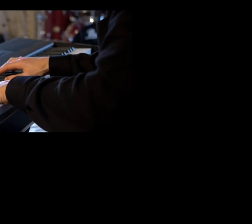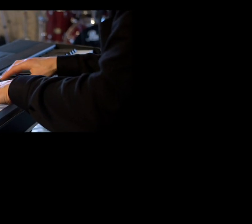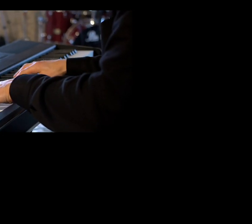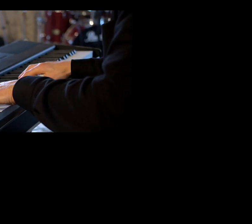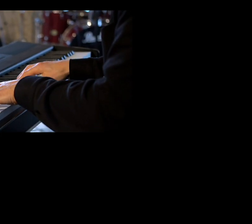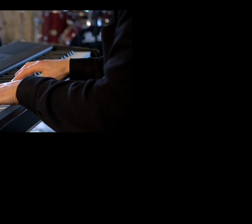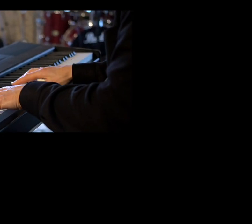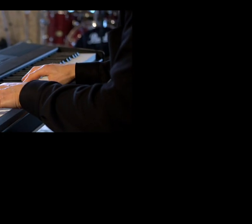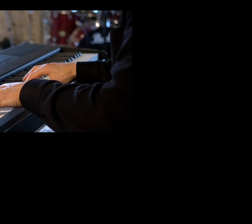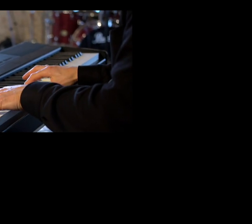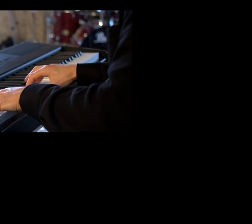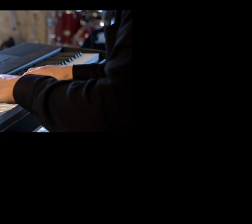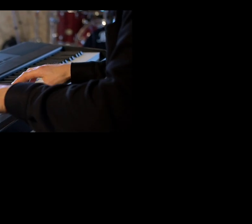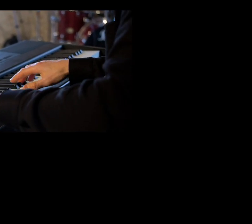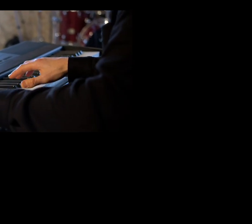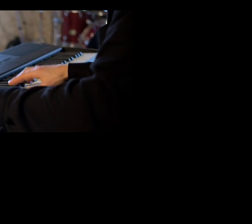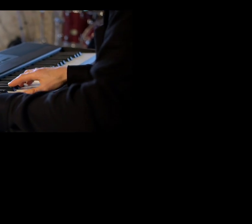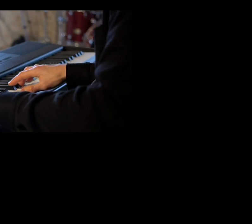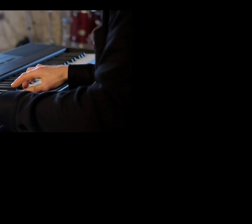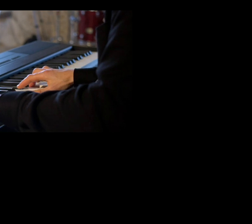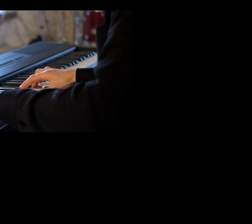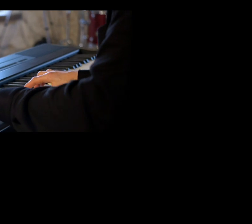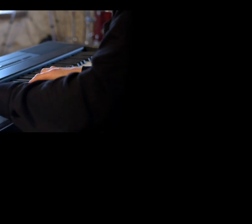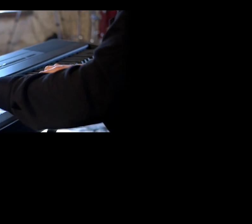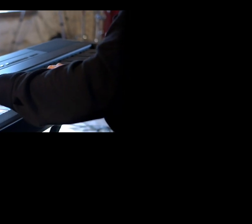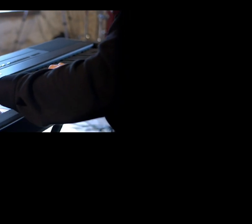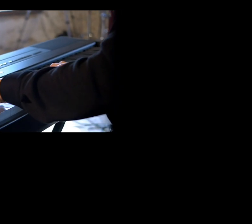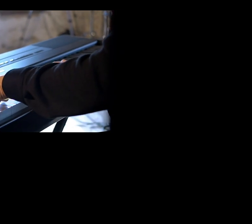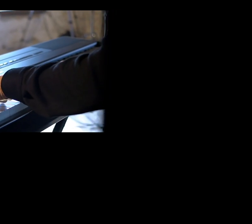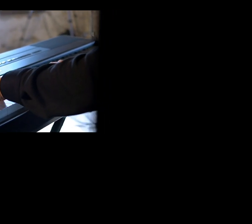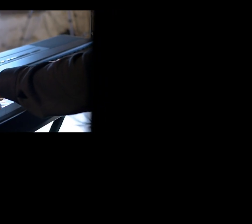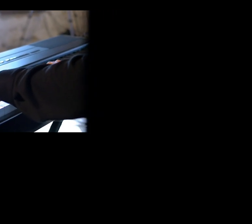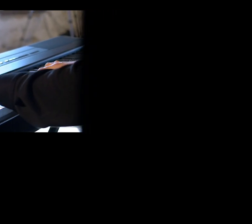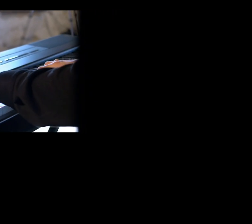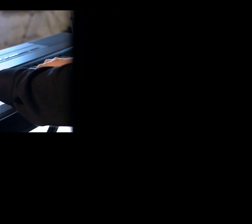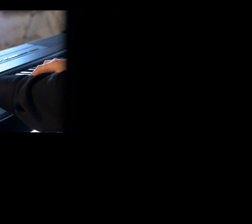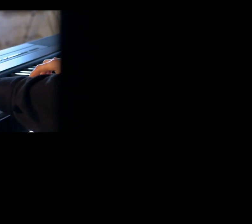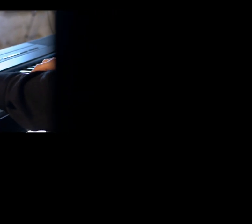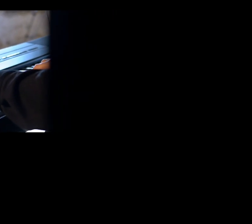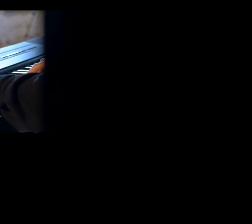Thank you.